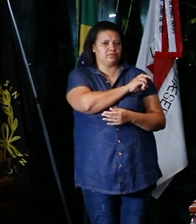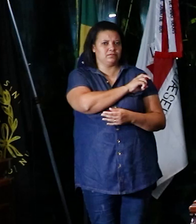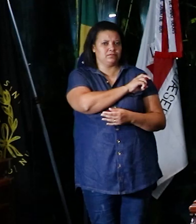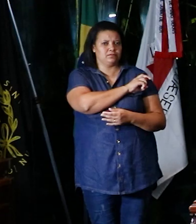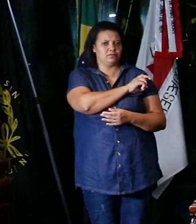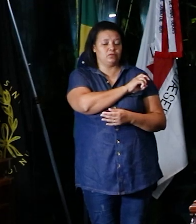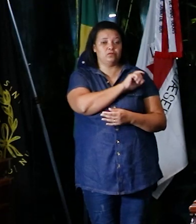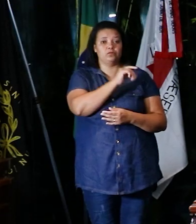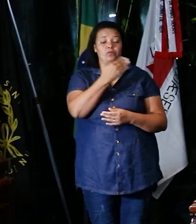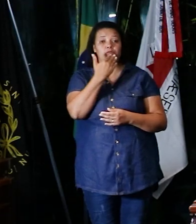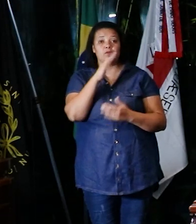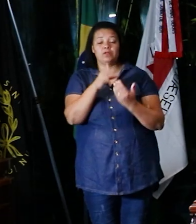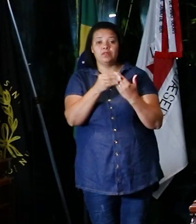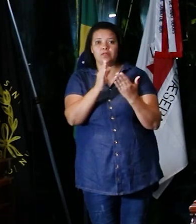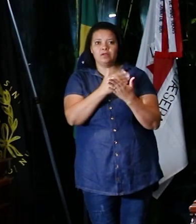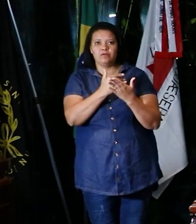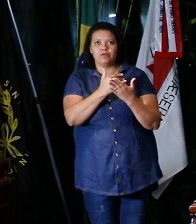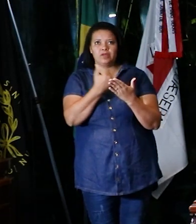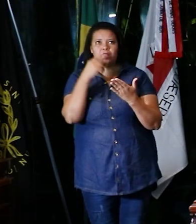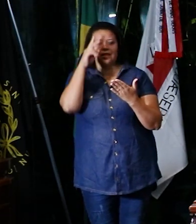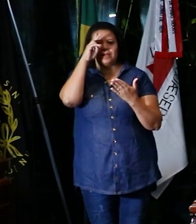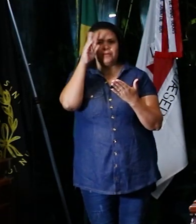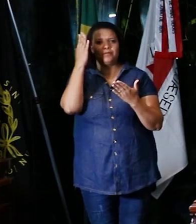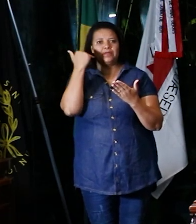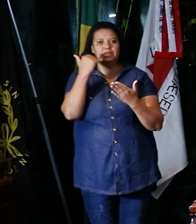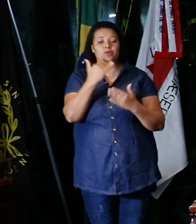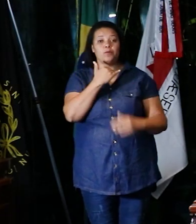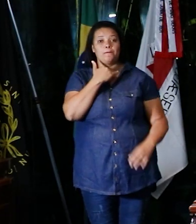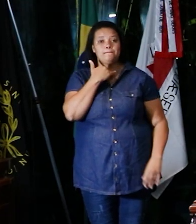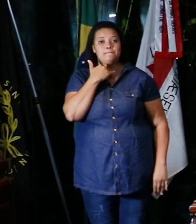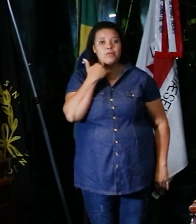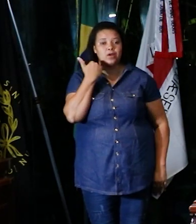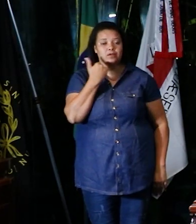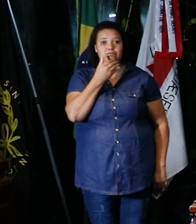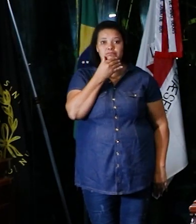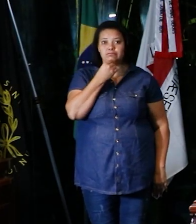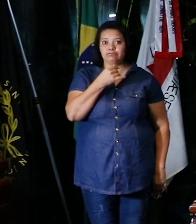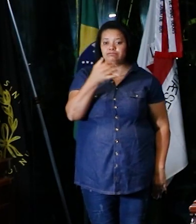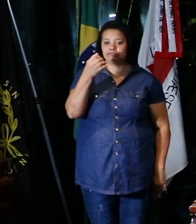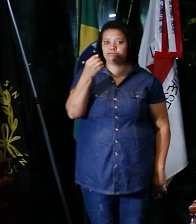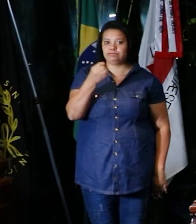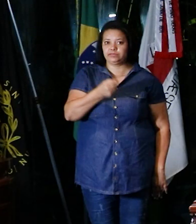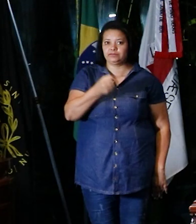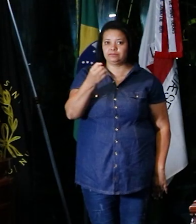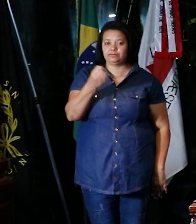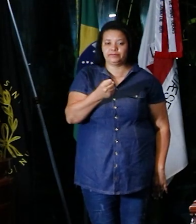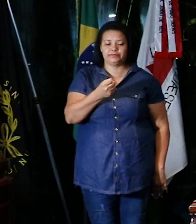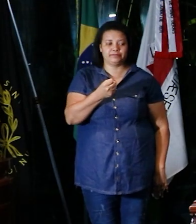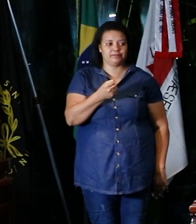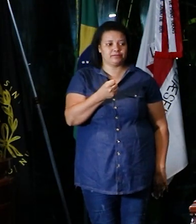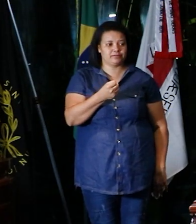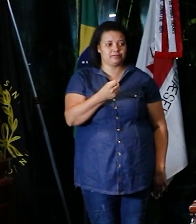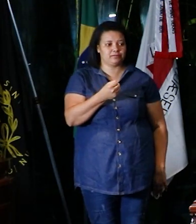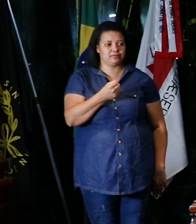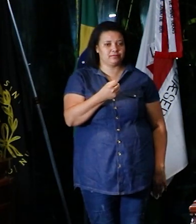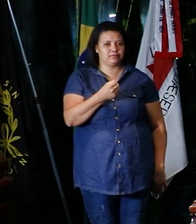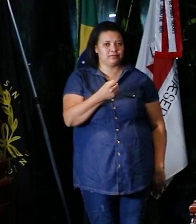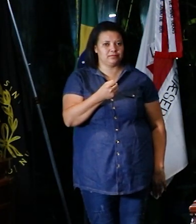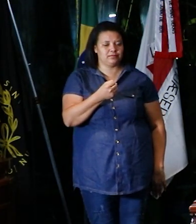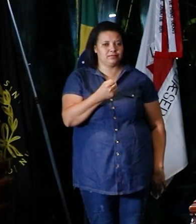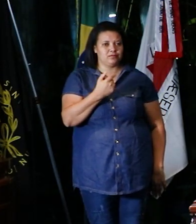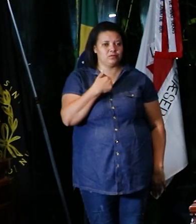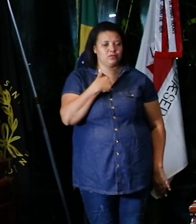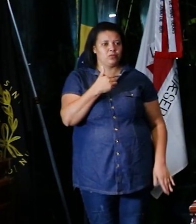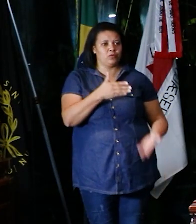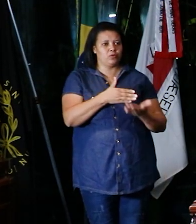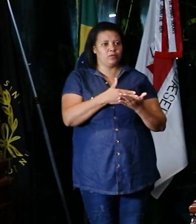do leiteiro. Eu achei aquilo... na verdade, eu comecei a perceber muito da